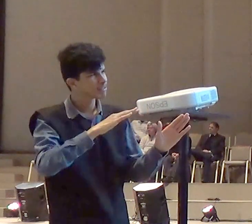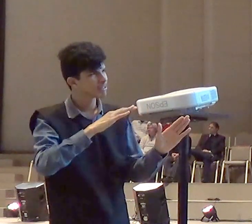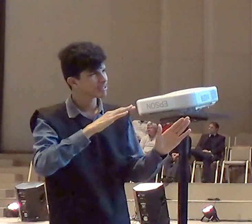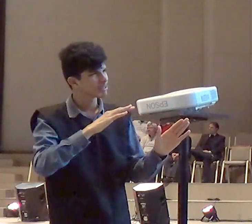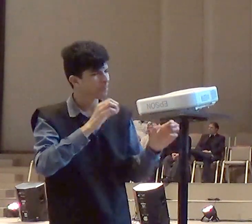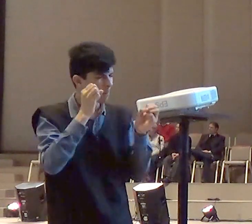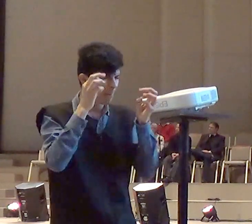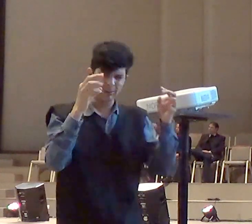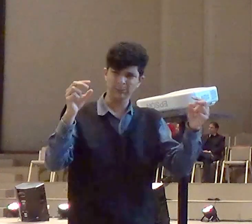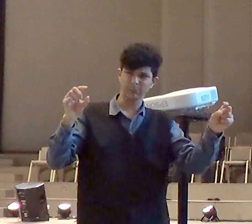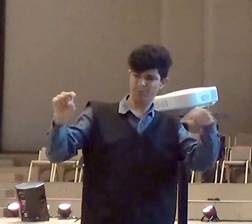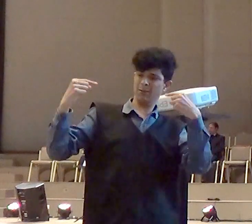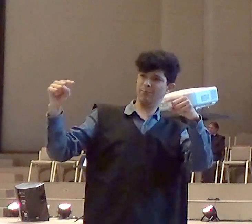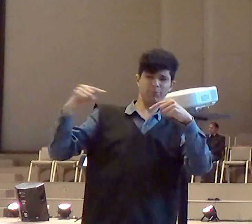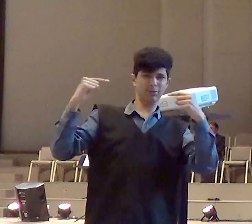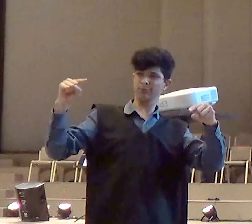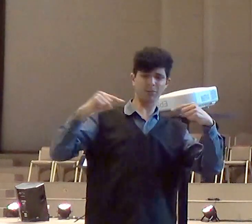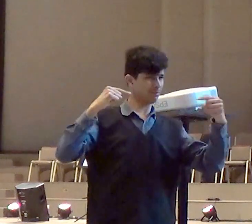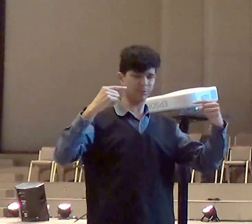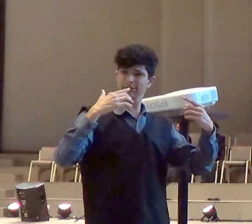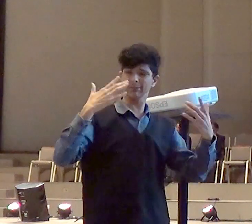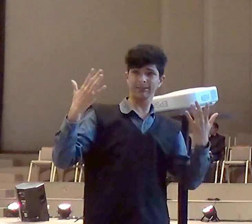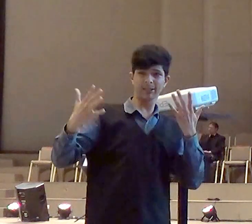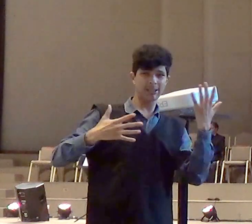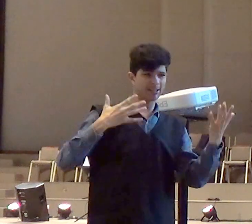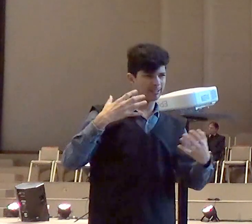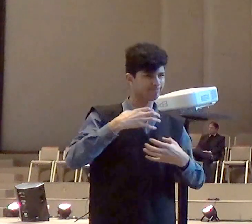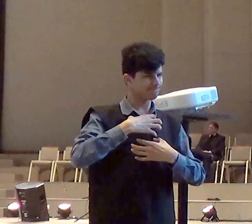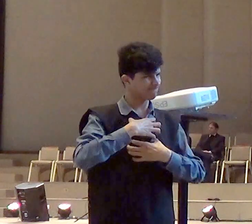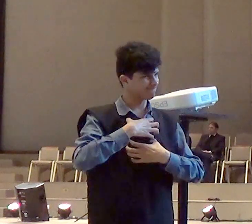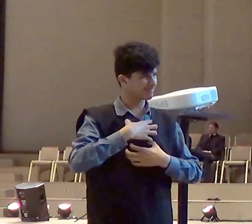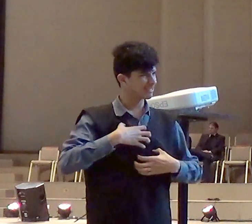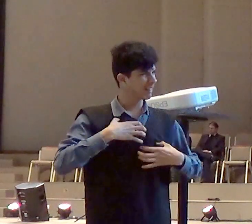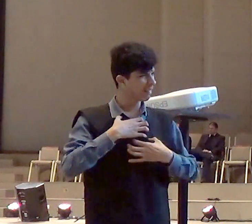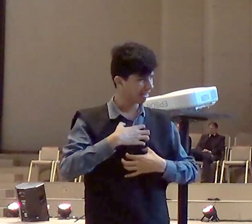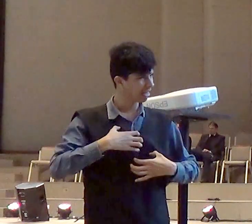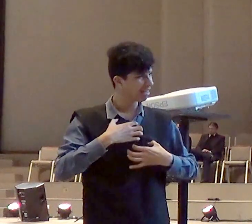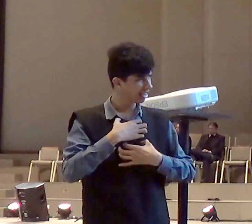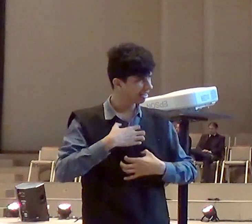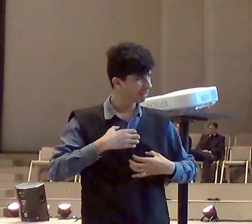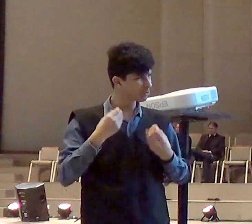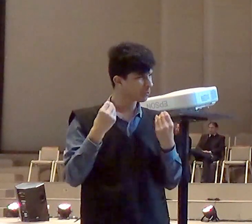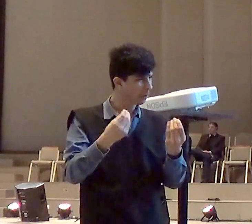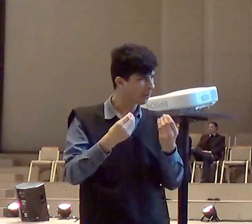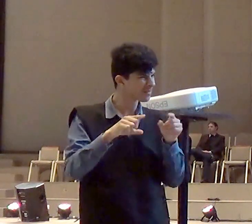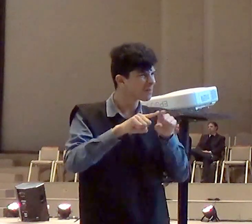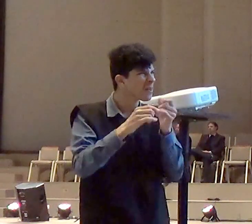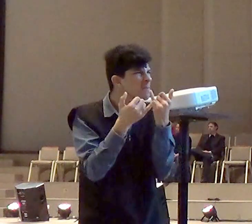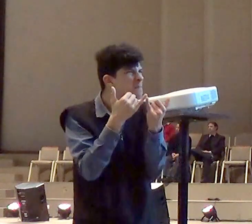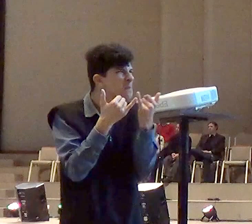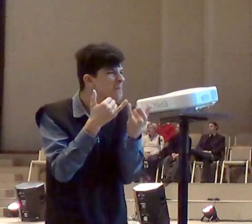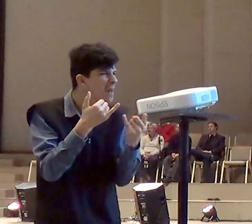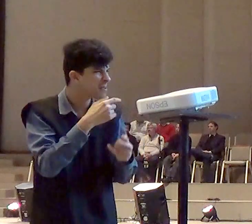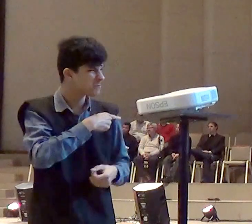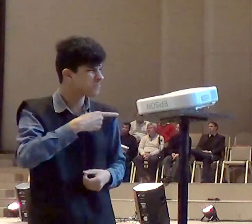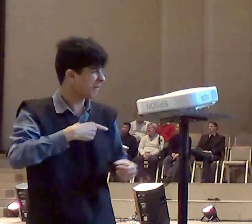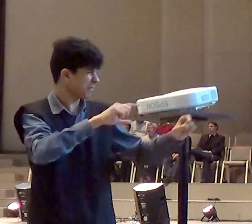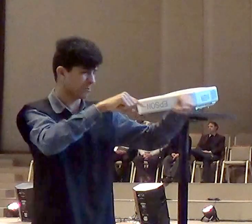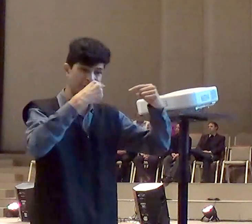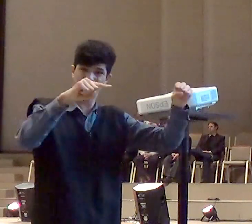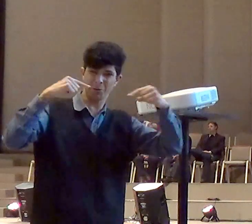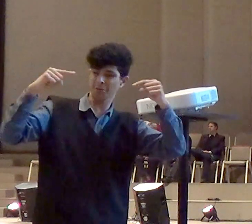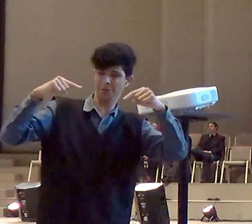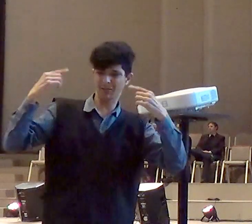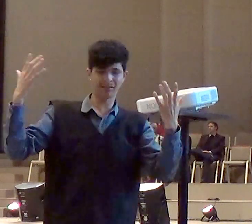imputa sobre o seu caráter aquilo que talvez você não esteja vivendo porque cada uma